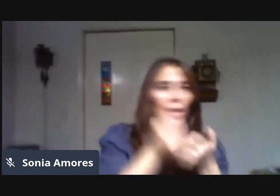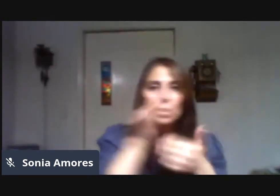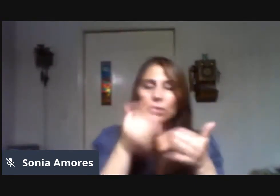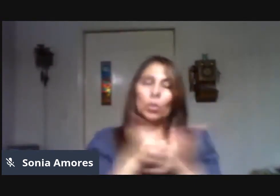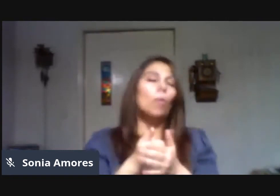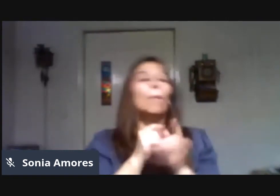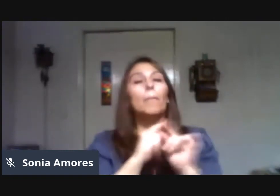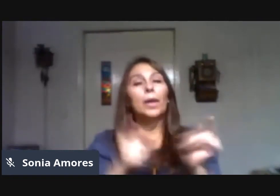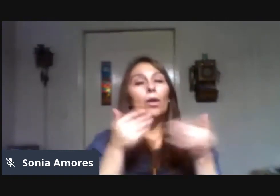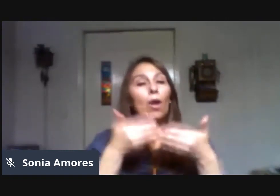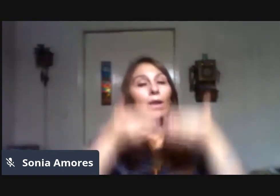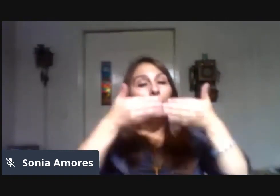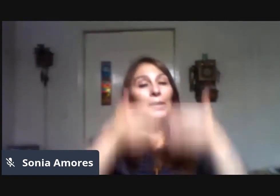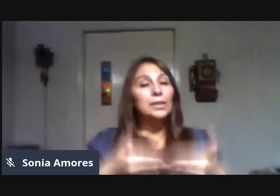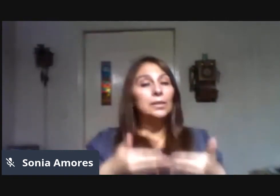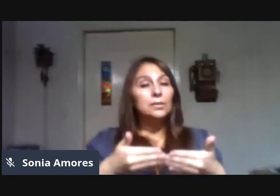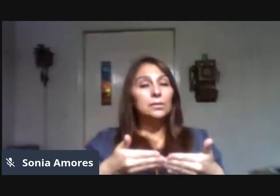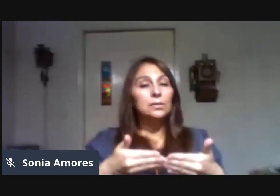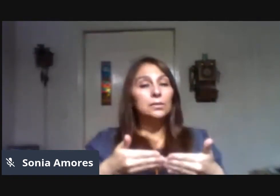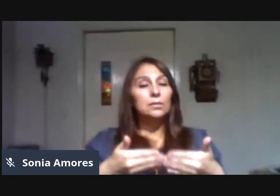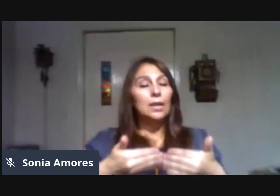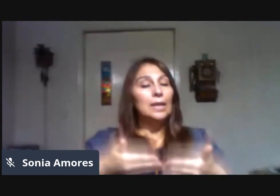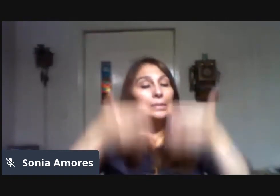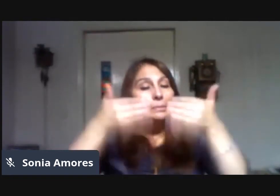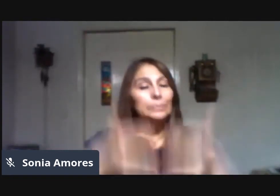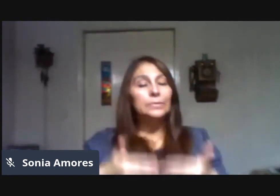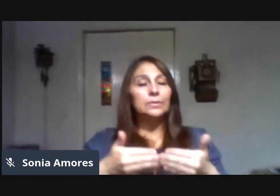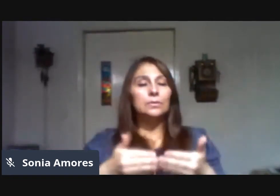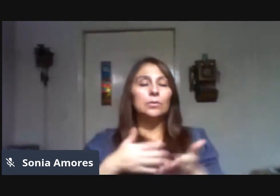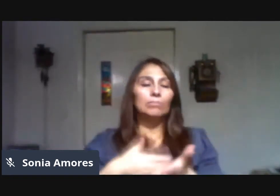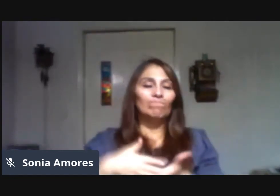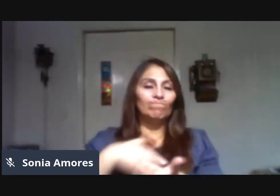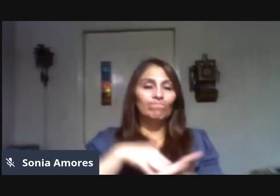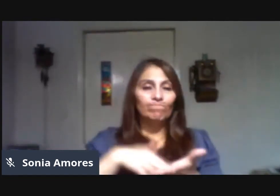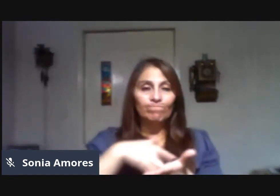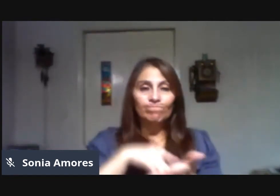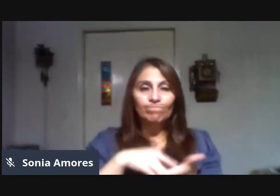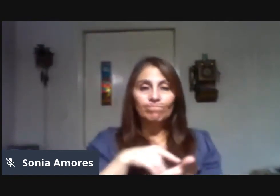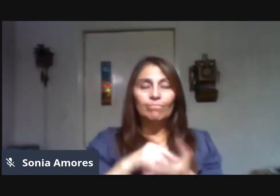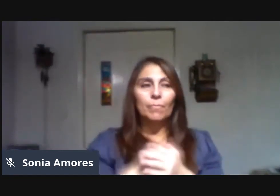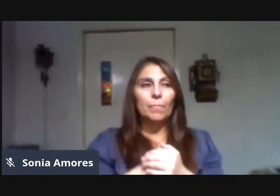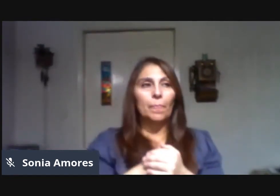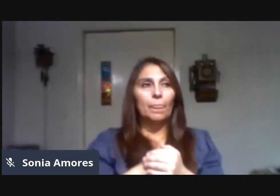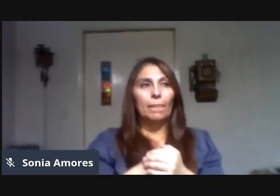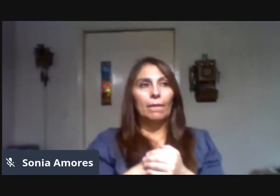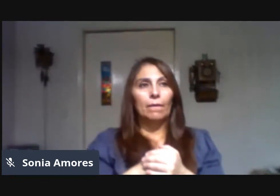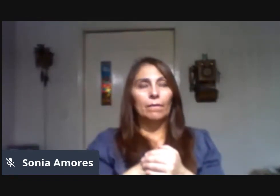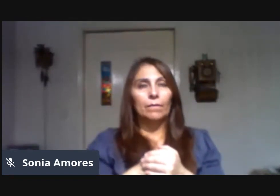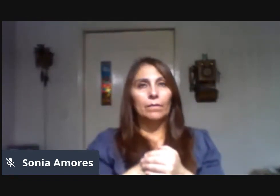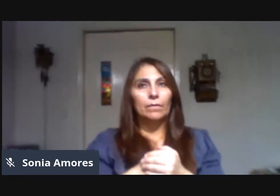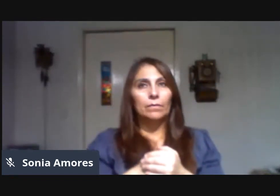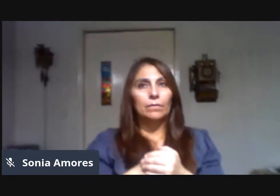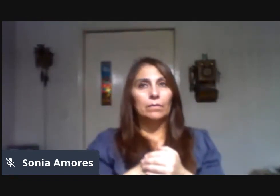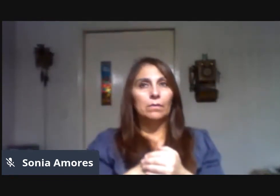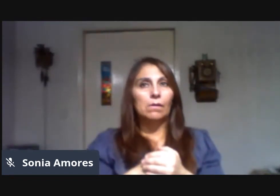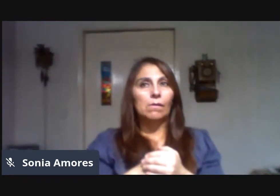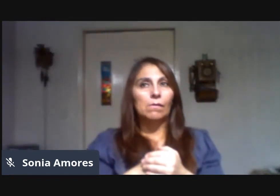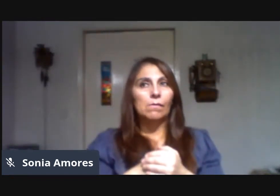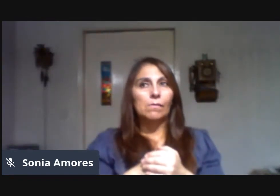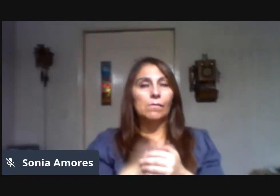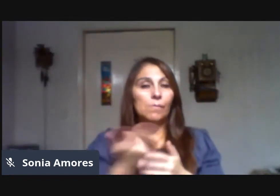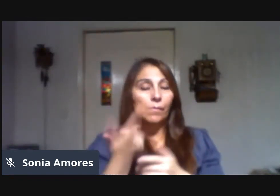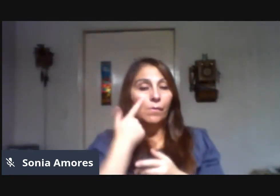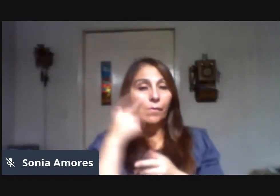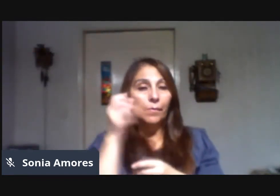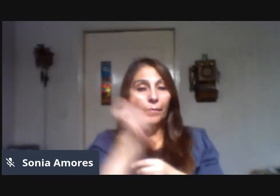limitaciones son débiles. Solo hay que verlo con, no solo con el decreto de emergencia económica, social